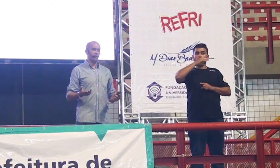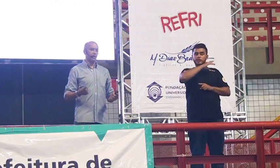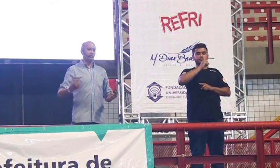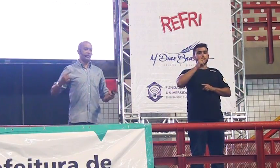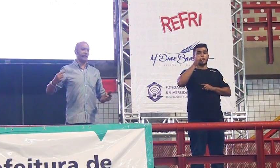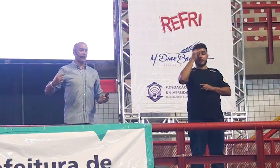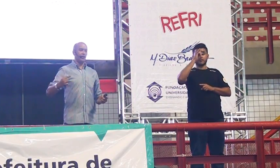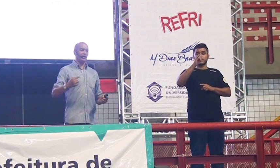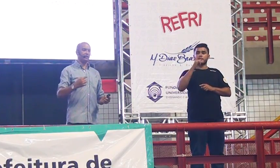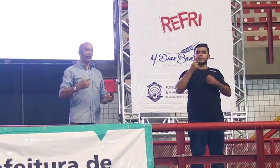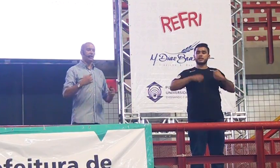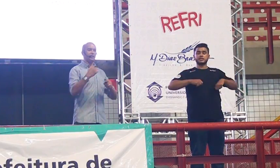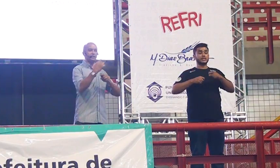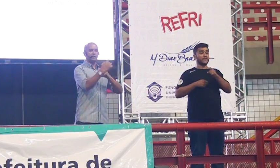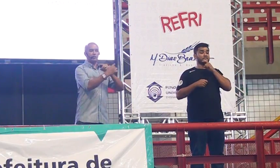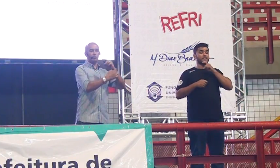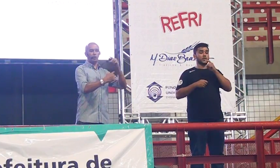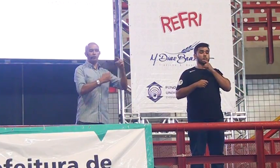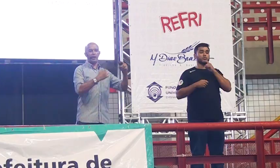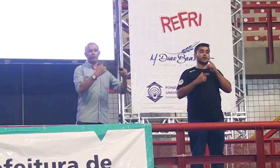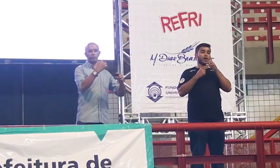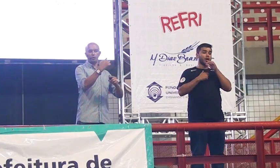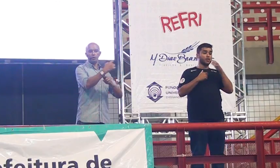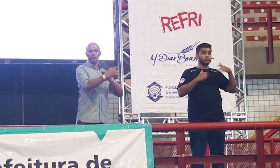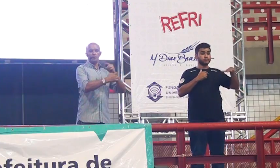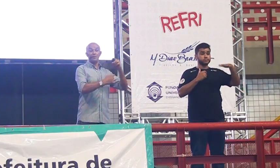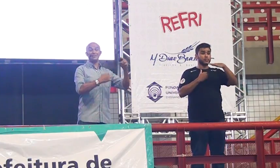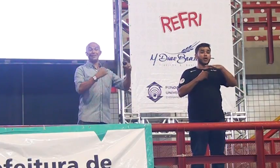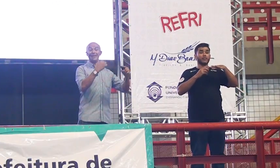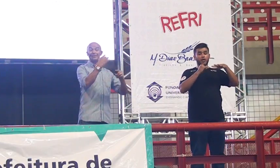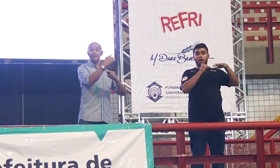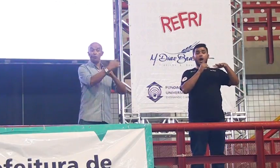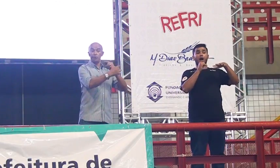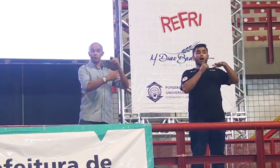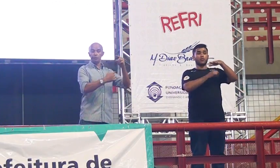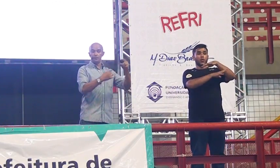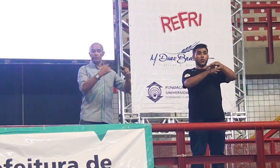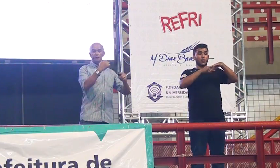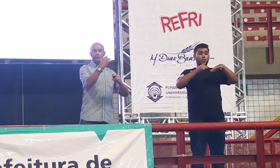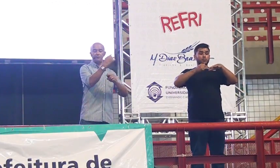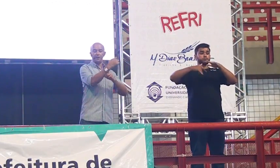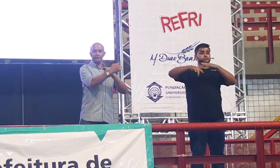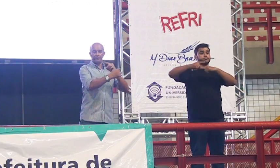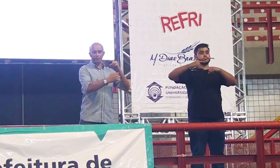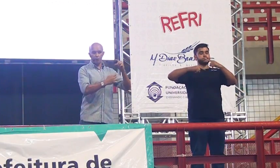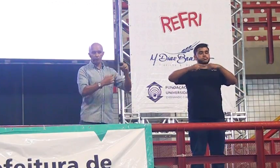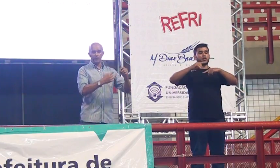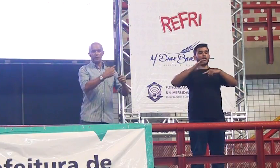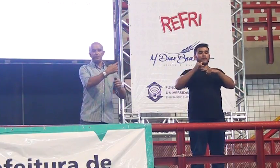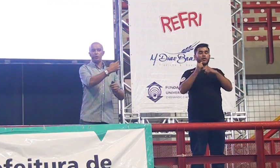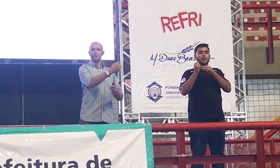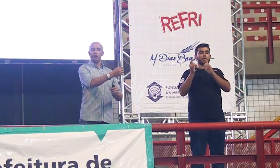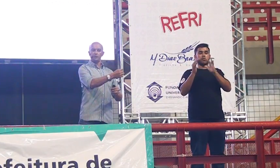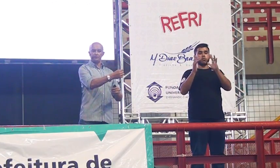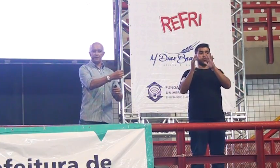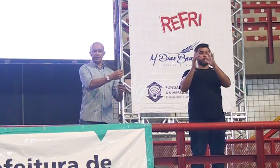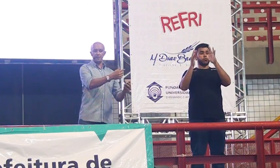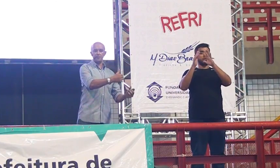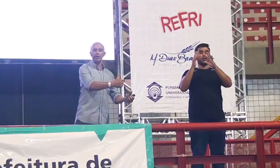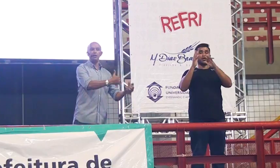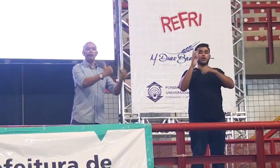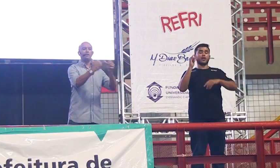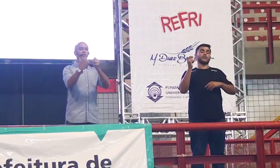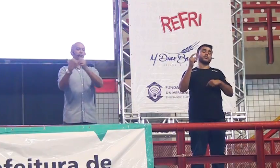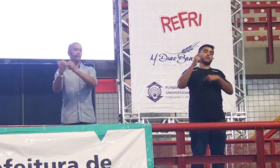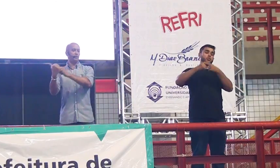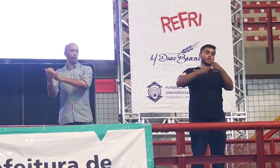fusão. Então essa água entra, circula no reator, esquenta muito, vira vapor, depois volta à fase